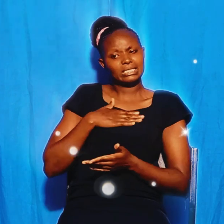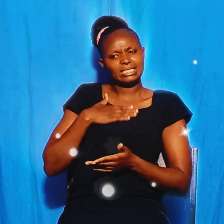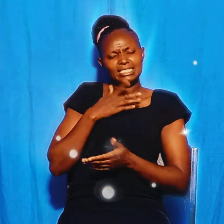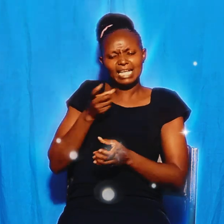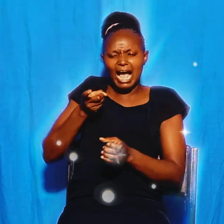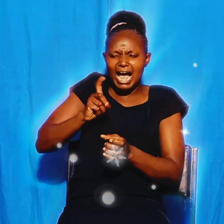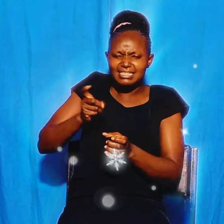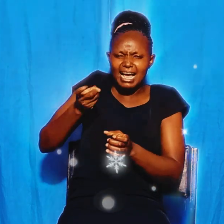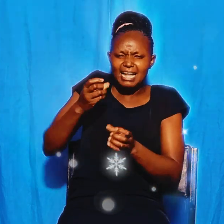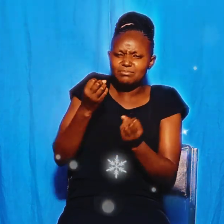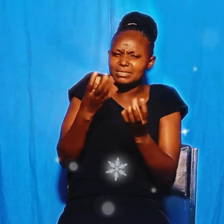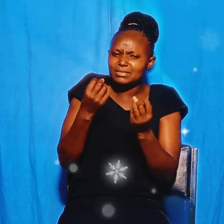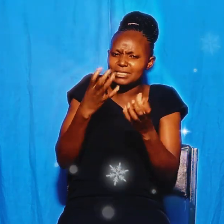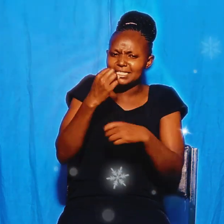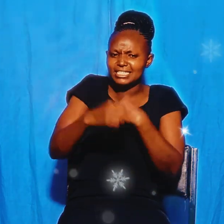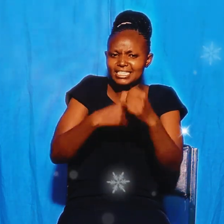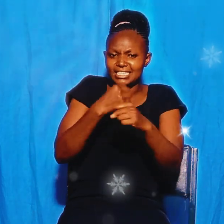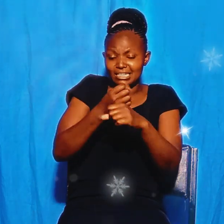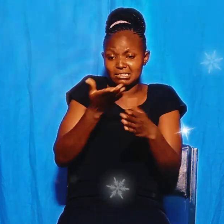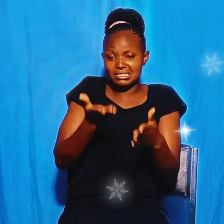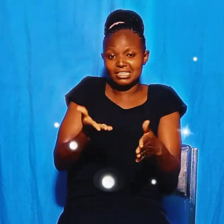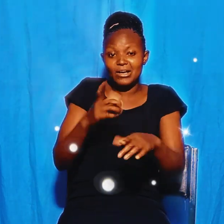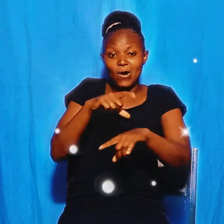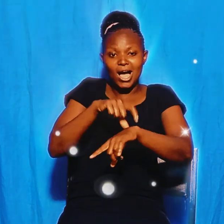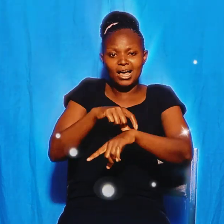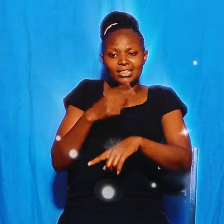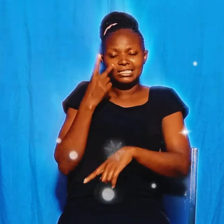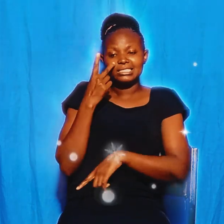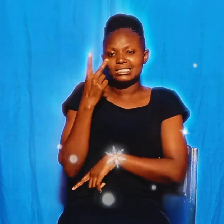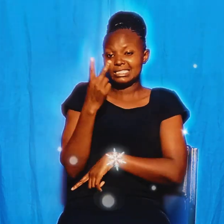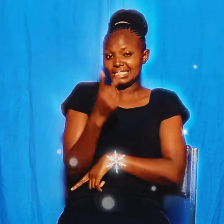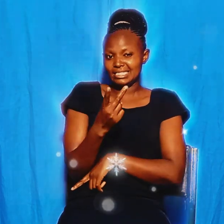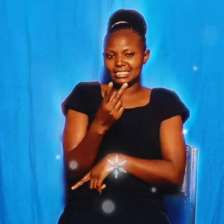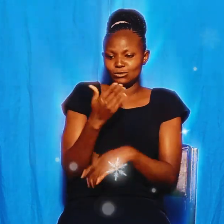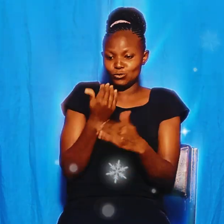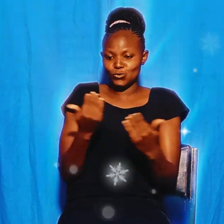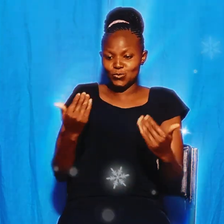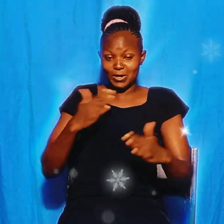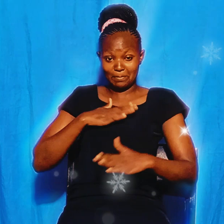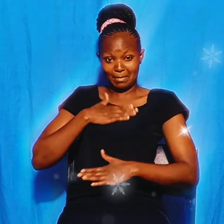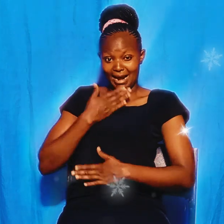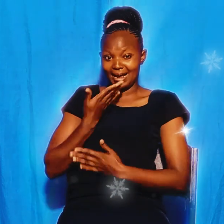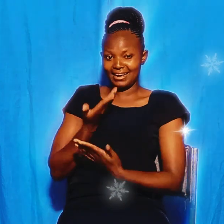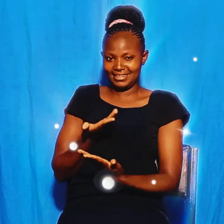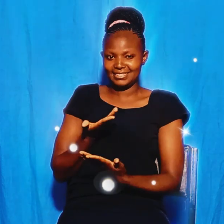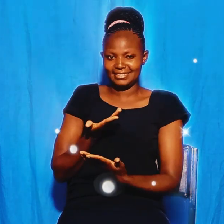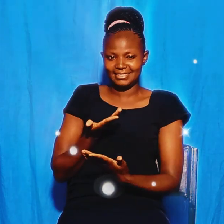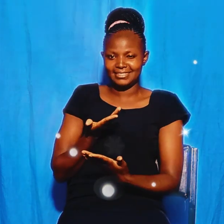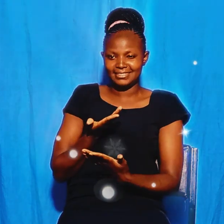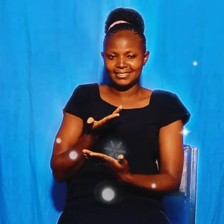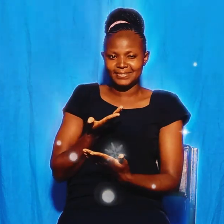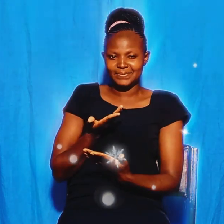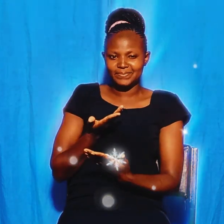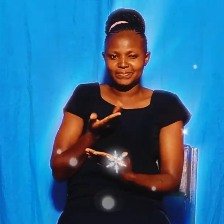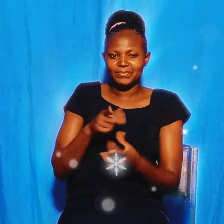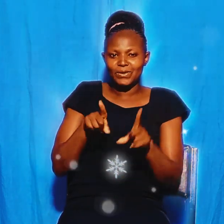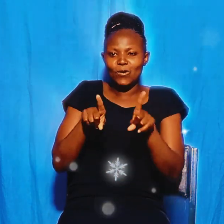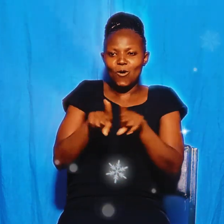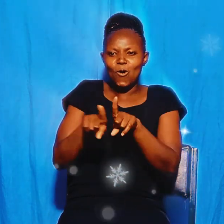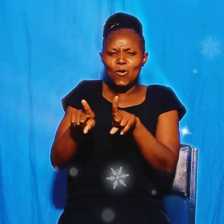tuniani. Mwone yesu kuhuwe mwo. Na mama ende undu